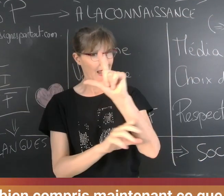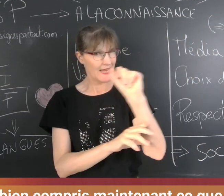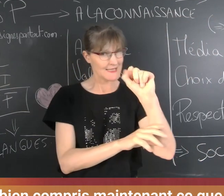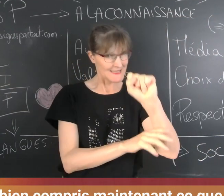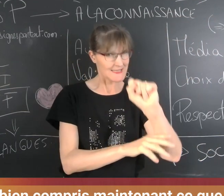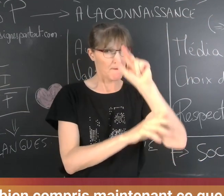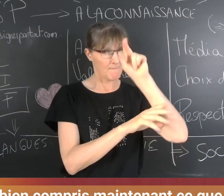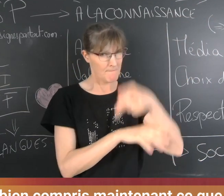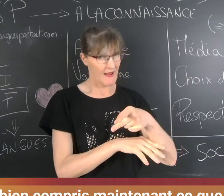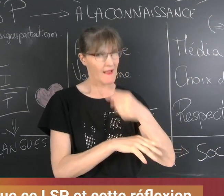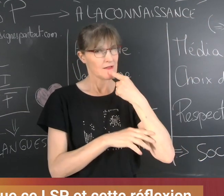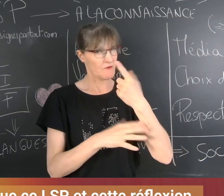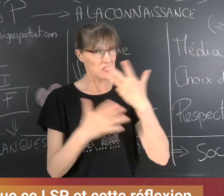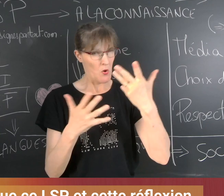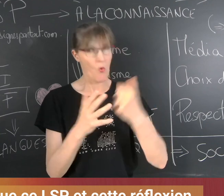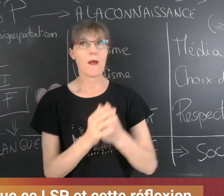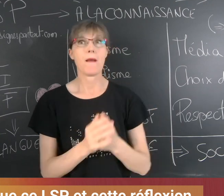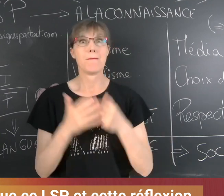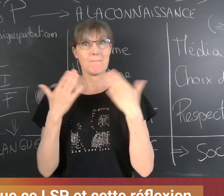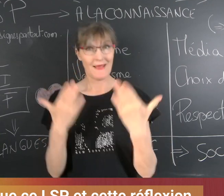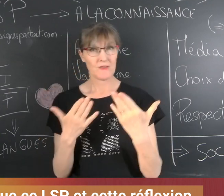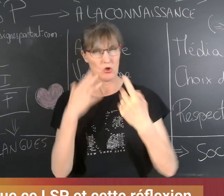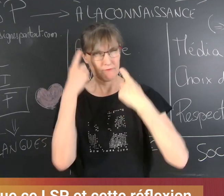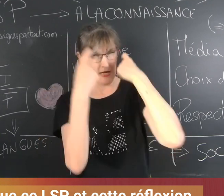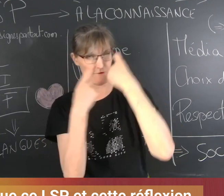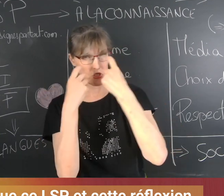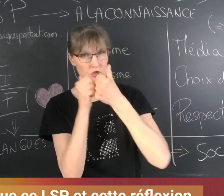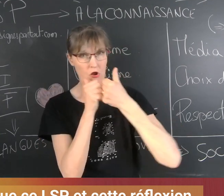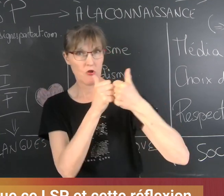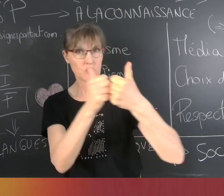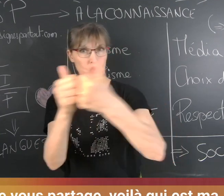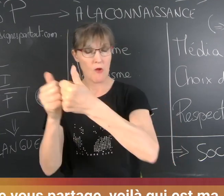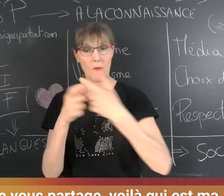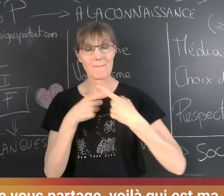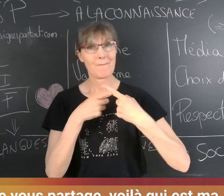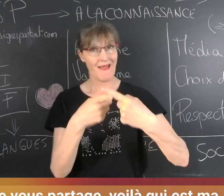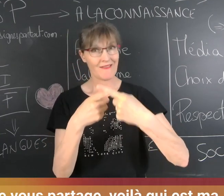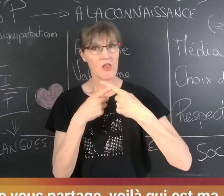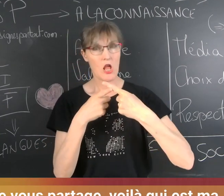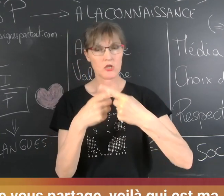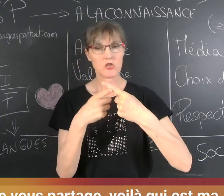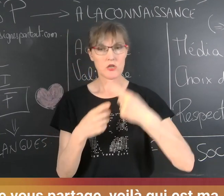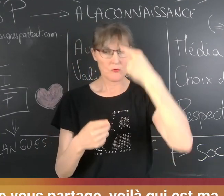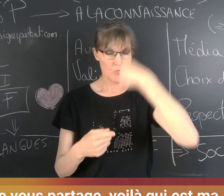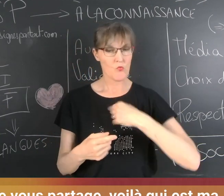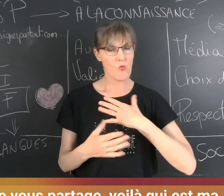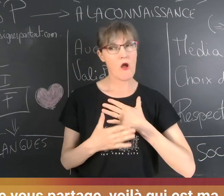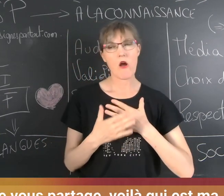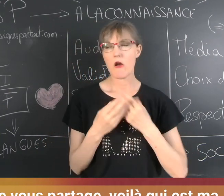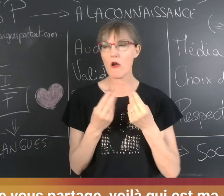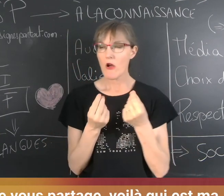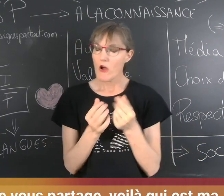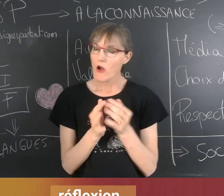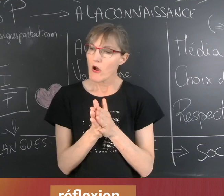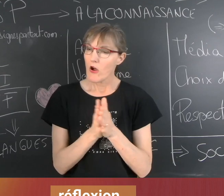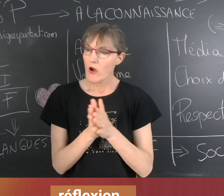Alors, on a bien compris maintenant ce que c'est que ce LSP et cette réflexion que je vous partage, voilà, qui est